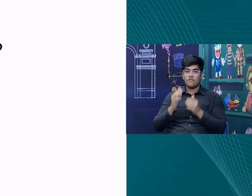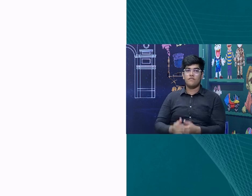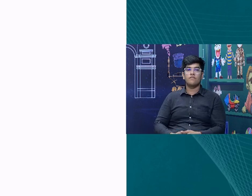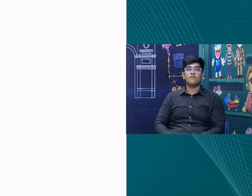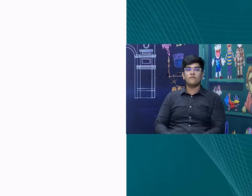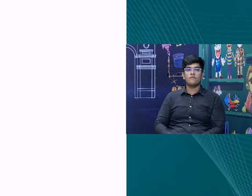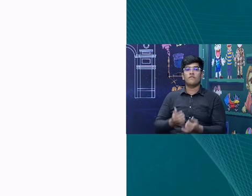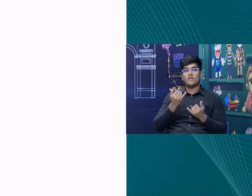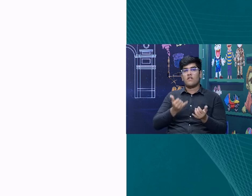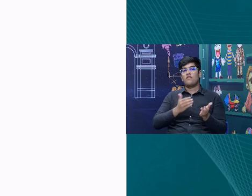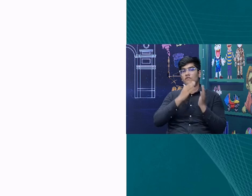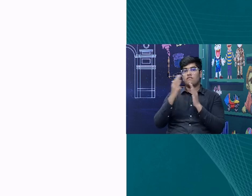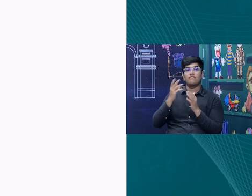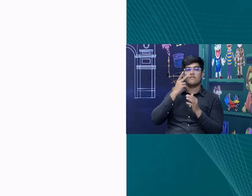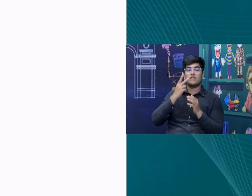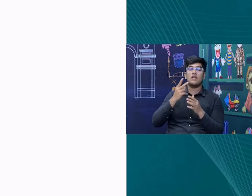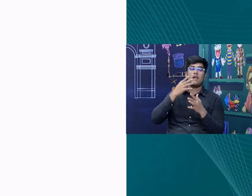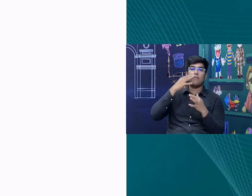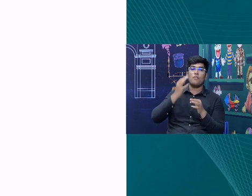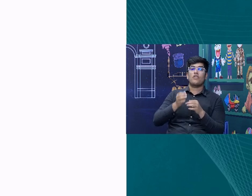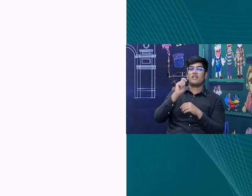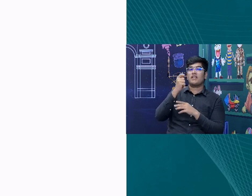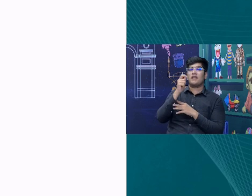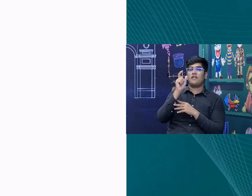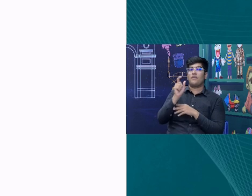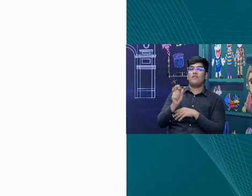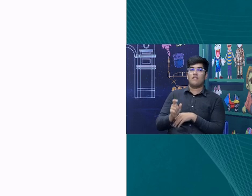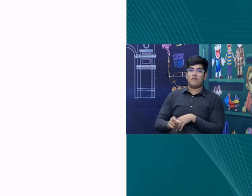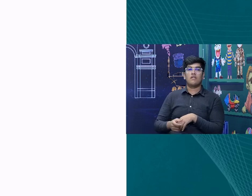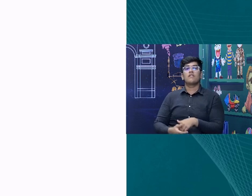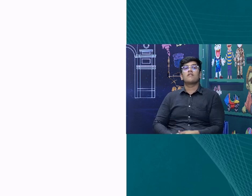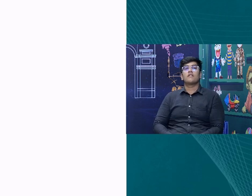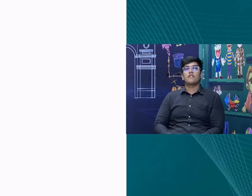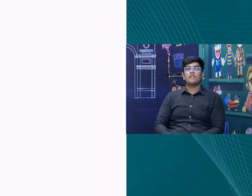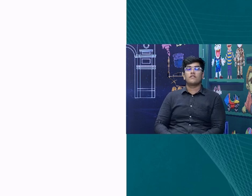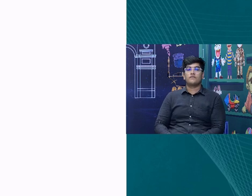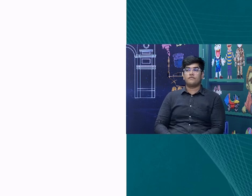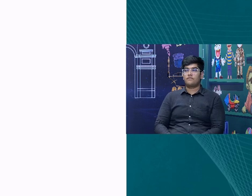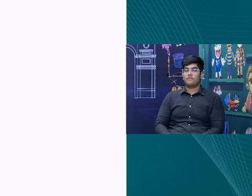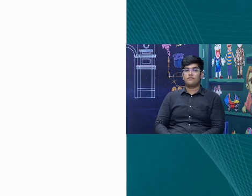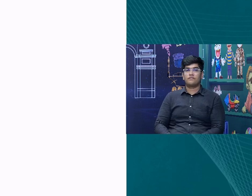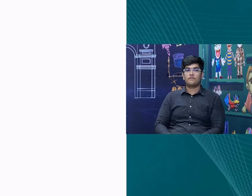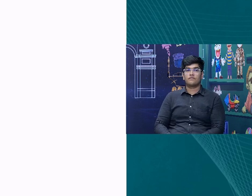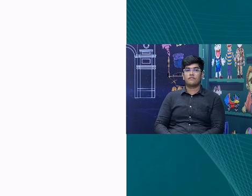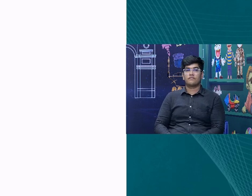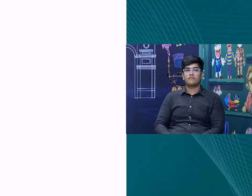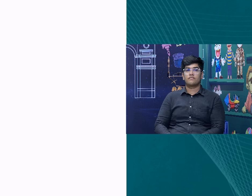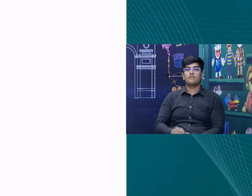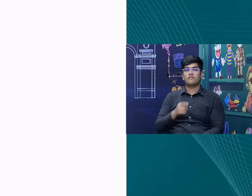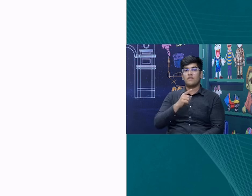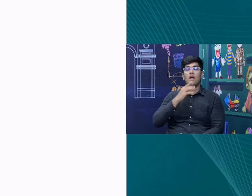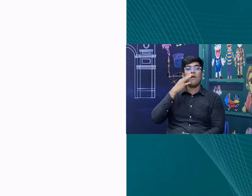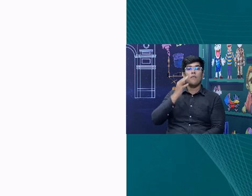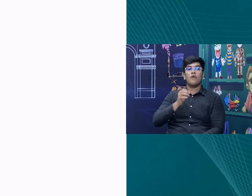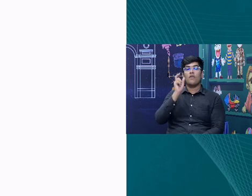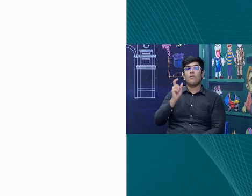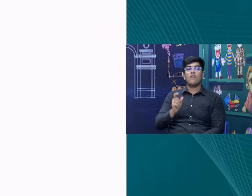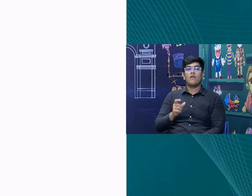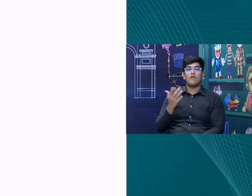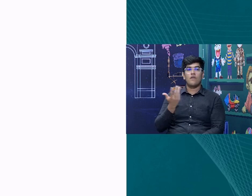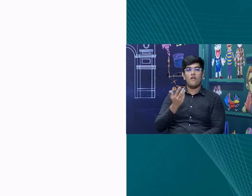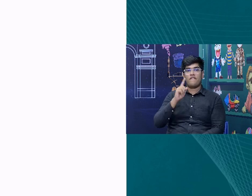अब हम देखते हैं बच्चों इसके जो हमने पाठ पड़ा उसके कुछ मुख्य शब्द जी मुख्य शब्द हैं गरामीन डाक